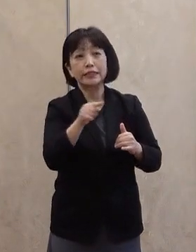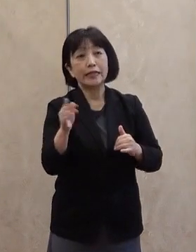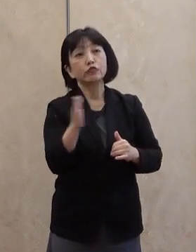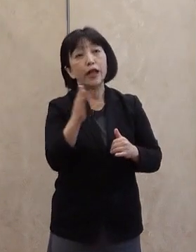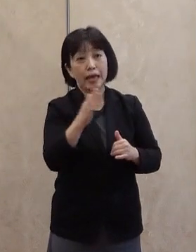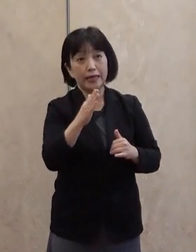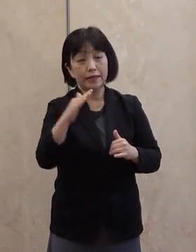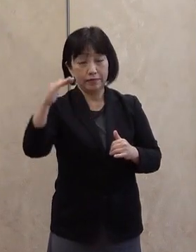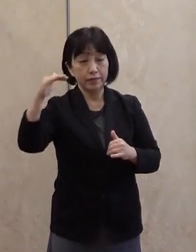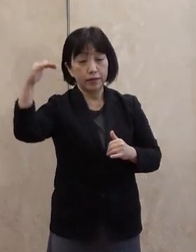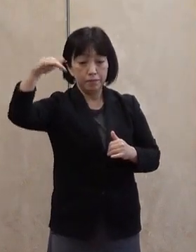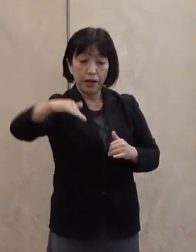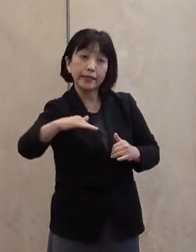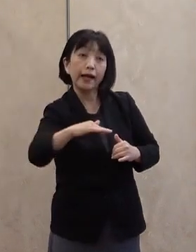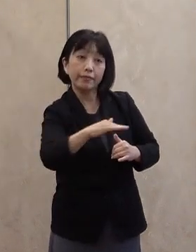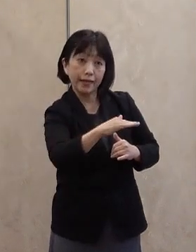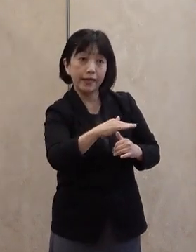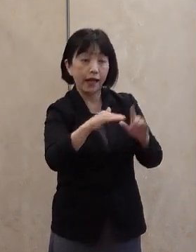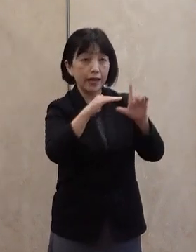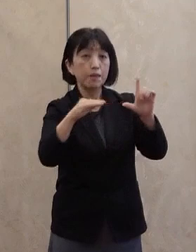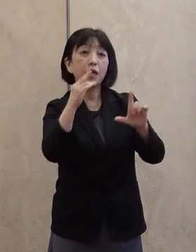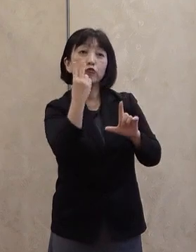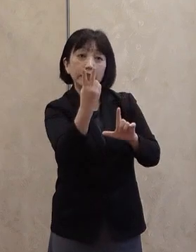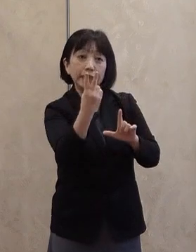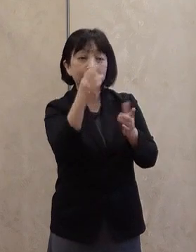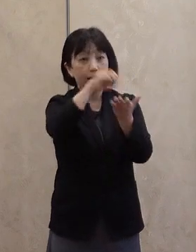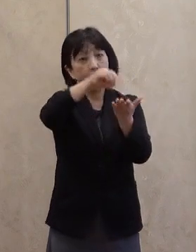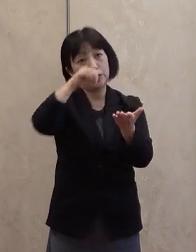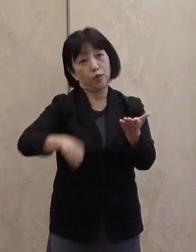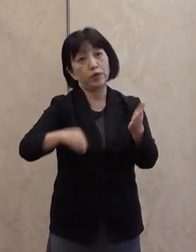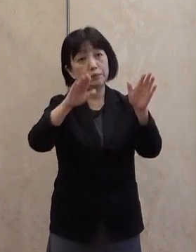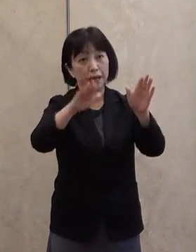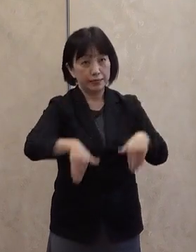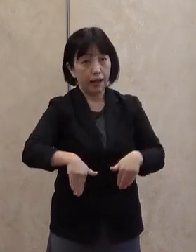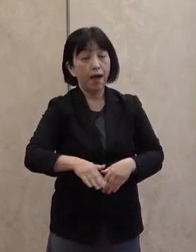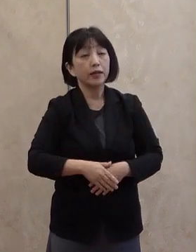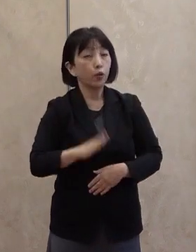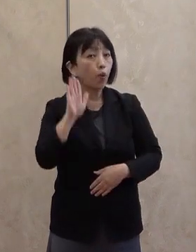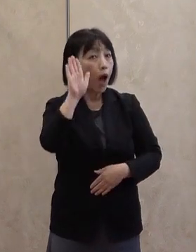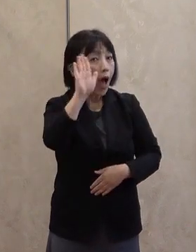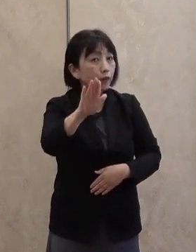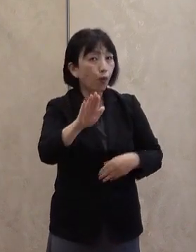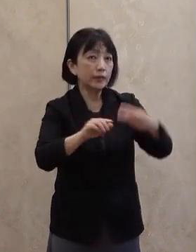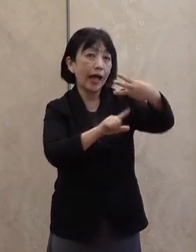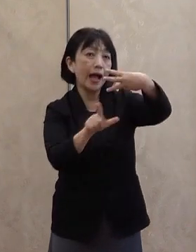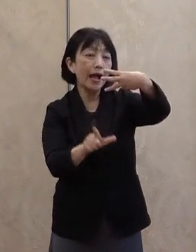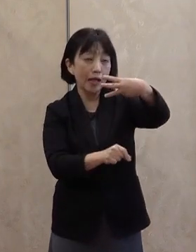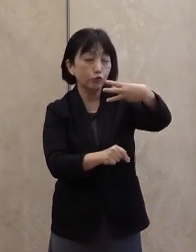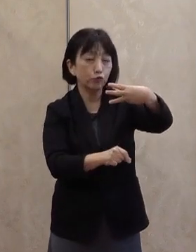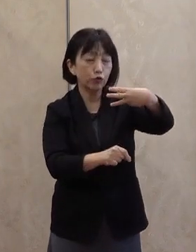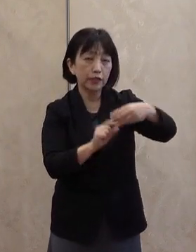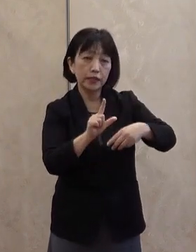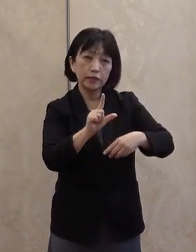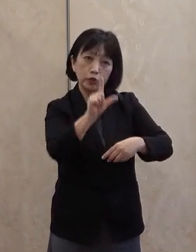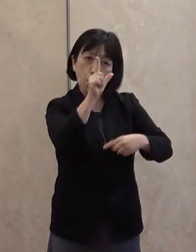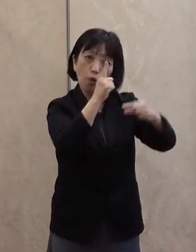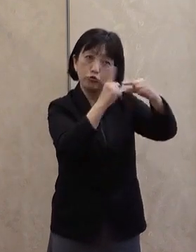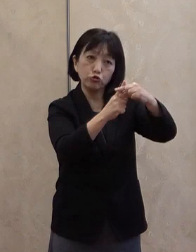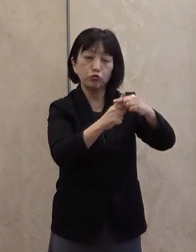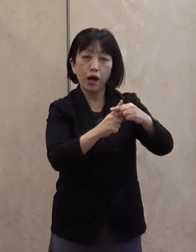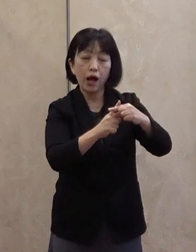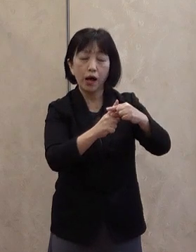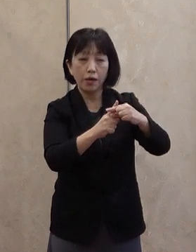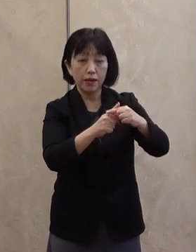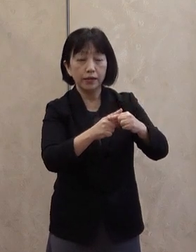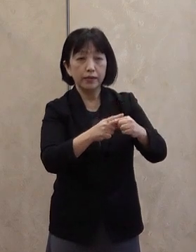した。ステージ2の状況で解除となりましたが、その後3月の上旬中旬ぐらいまではぐっと増えることはなか